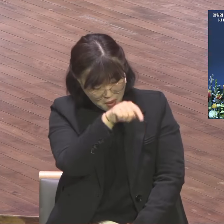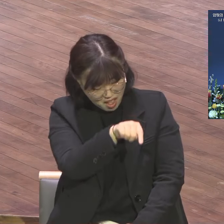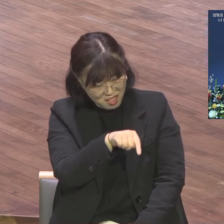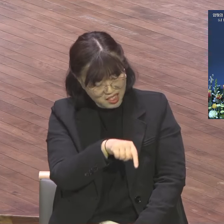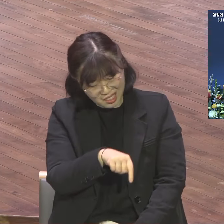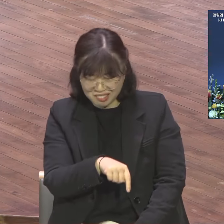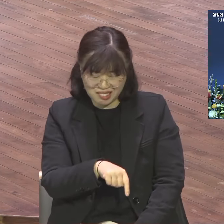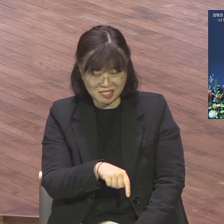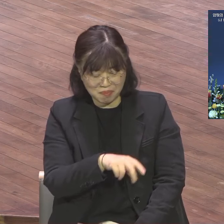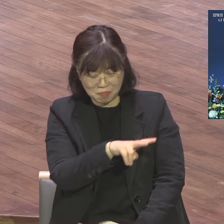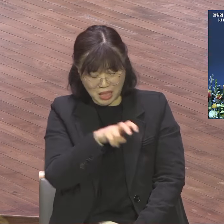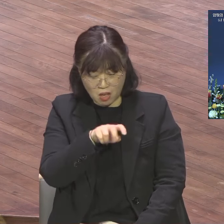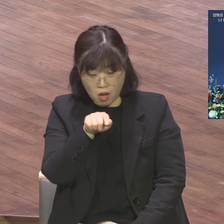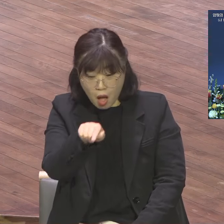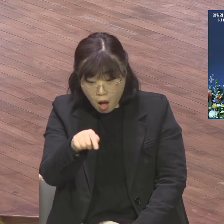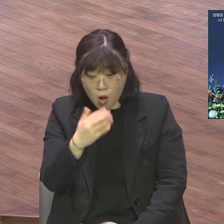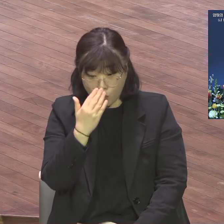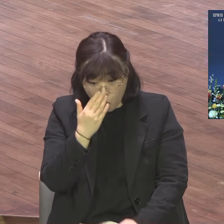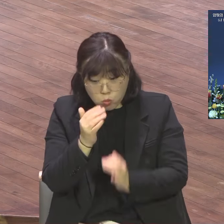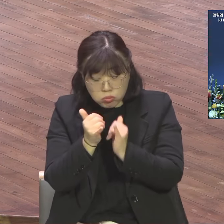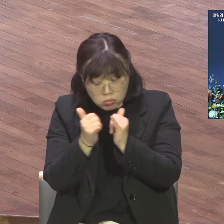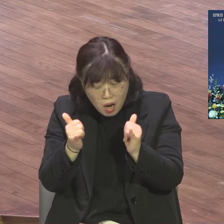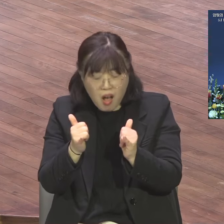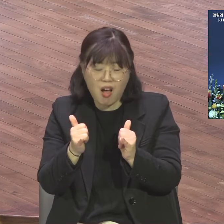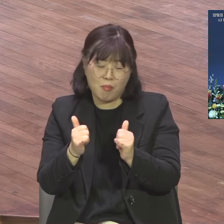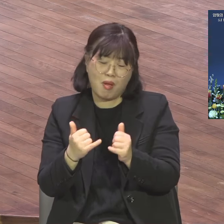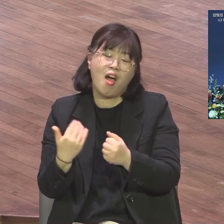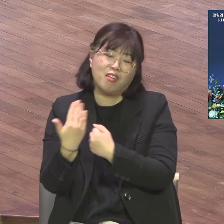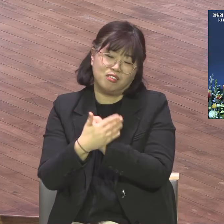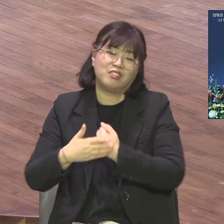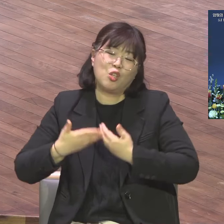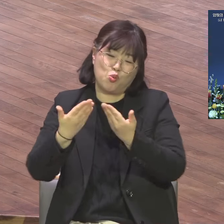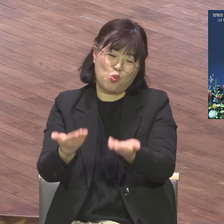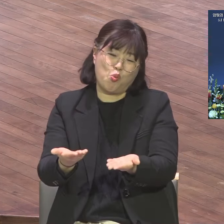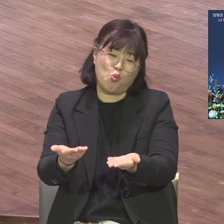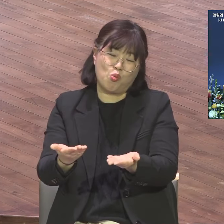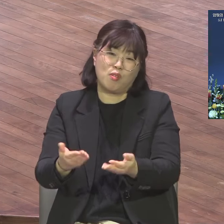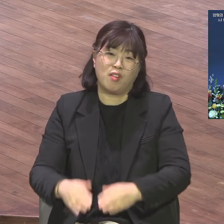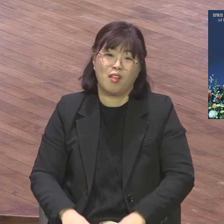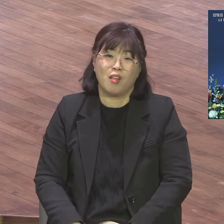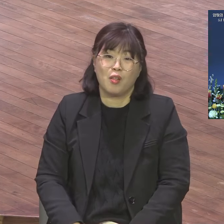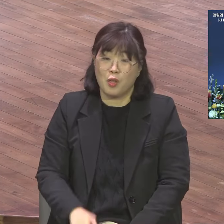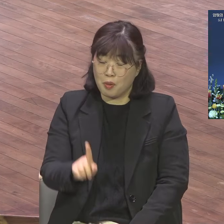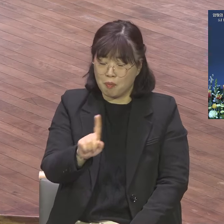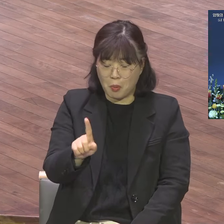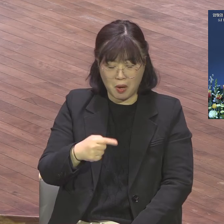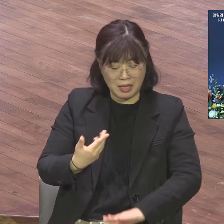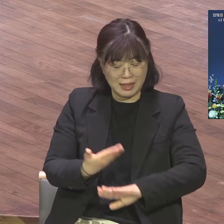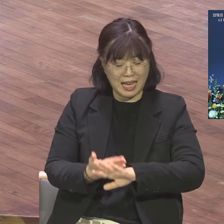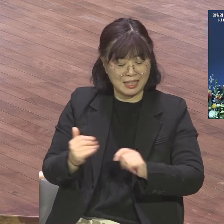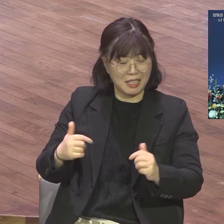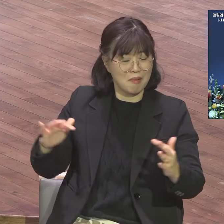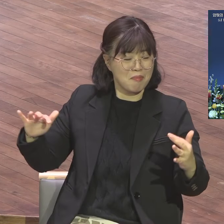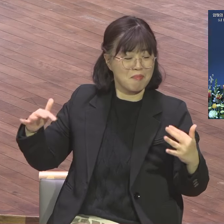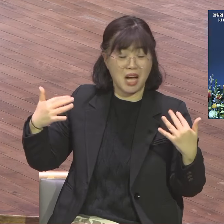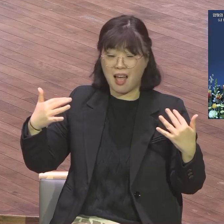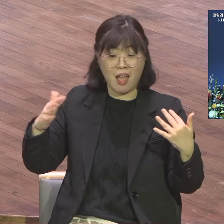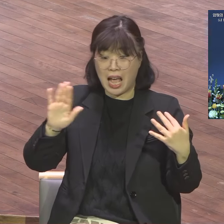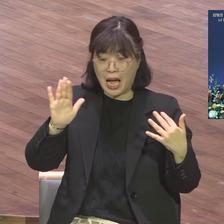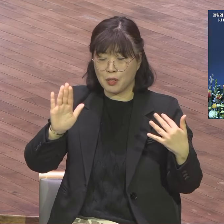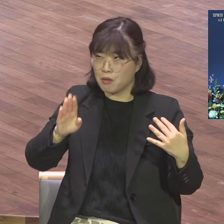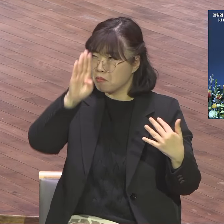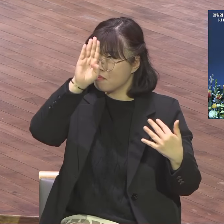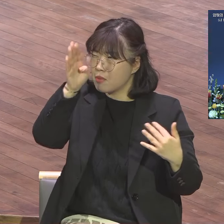내 뜻과 내 생각을 다 내려놓고 온전히 하나님께만 방향 맞추는